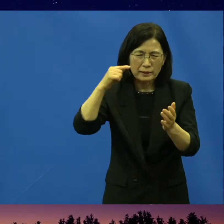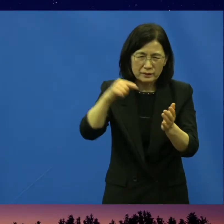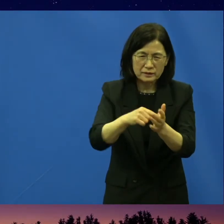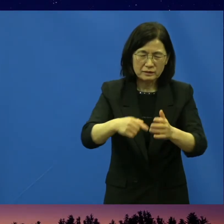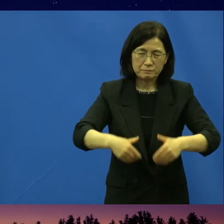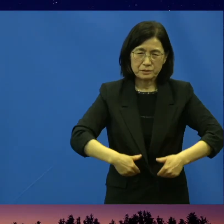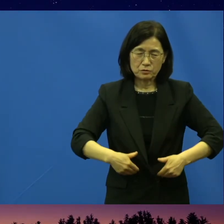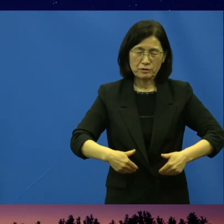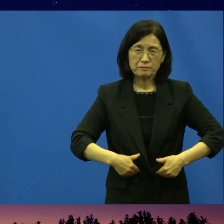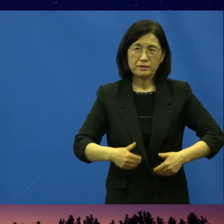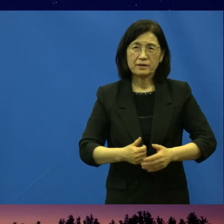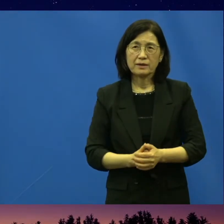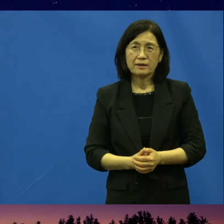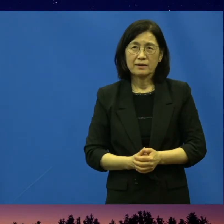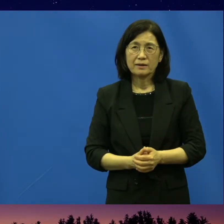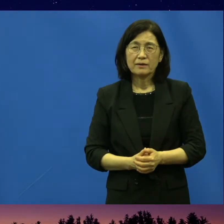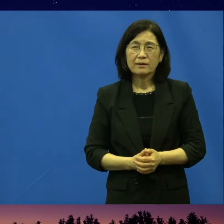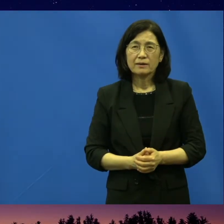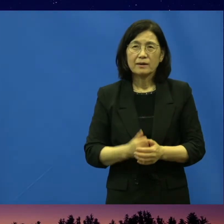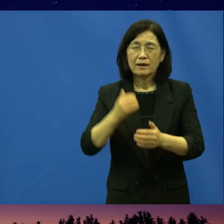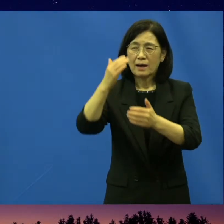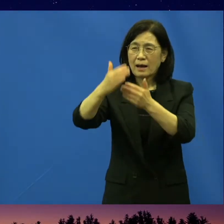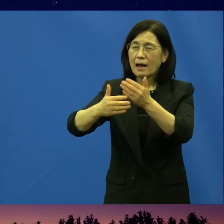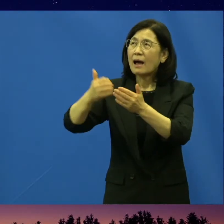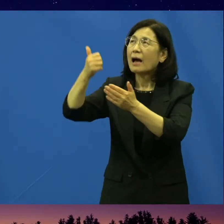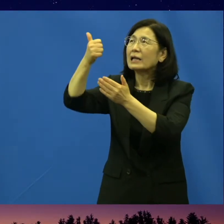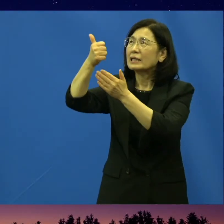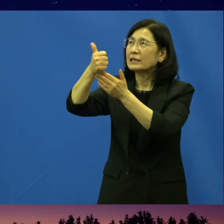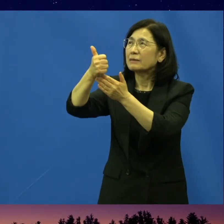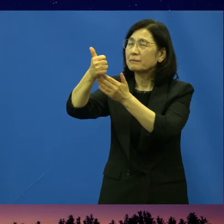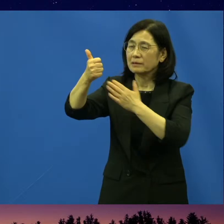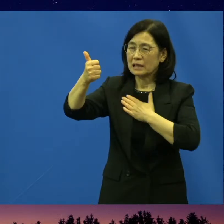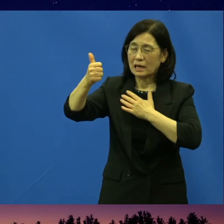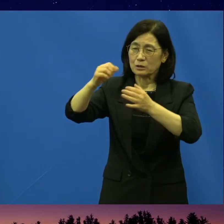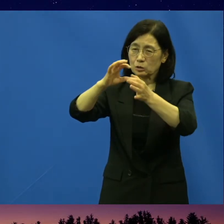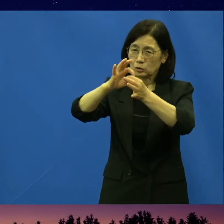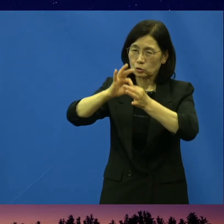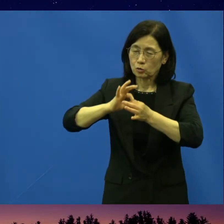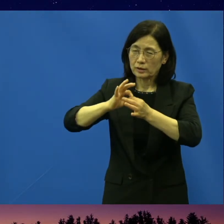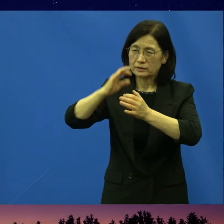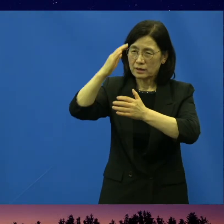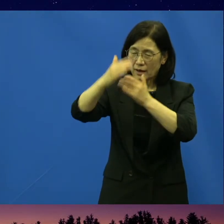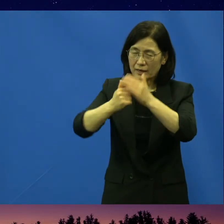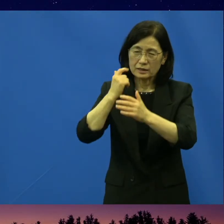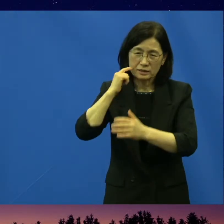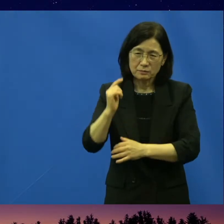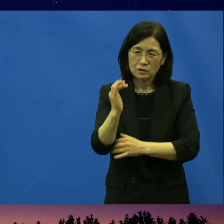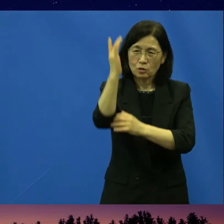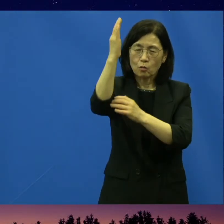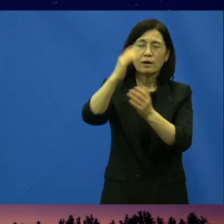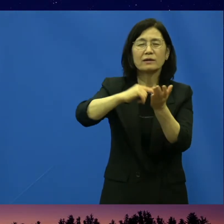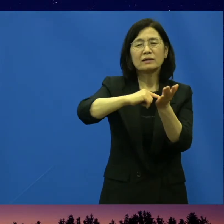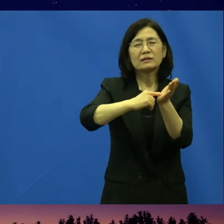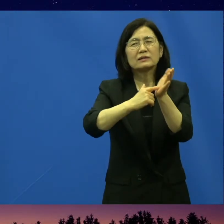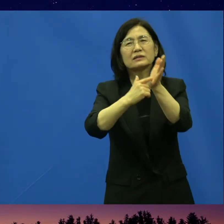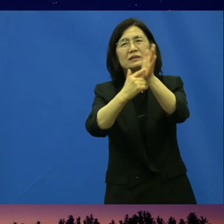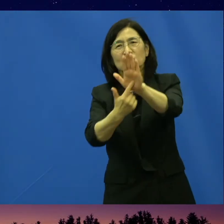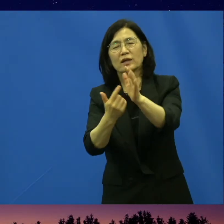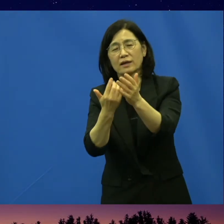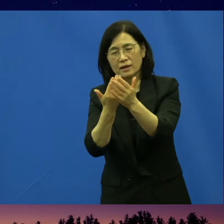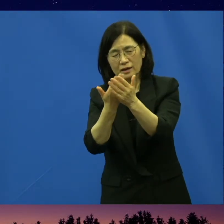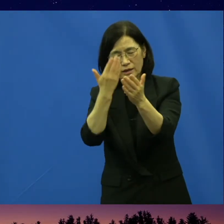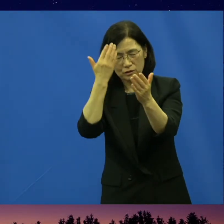하나님 나로 당신의 영광을 드러내게 하소서.